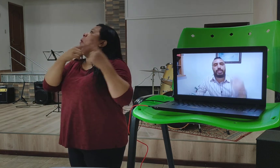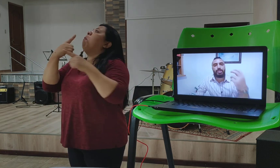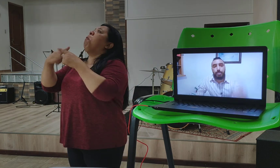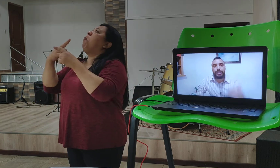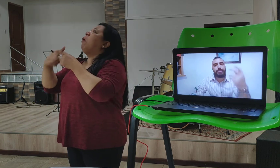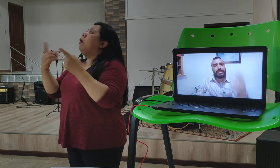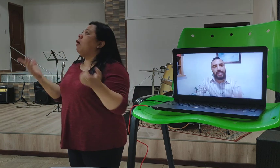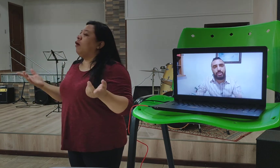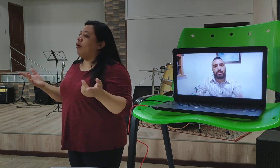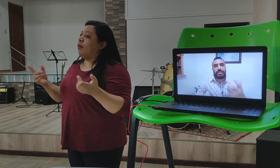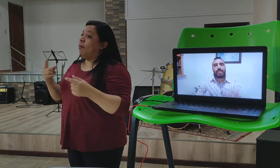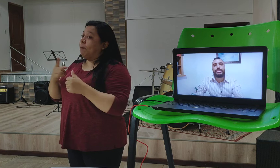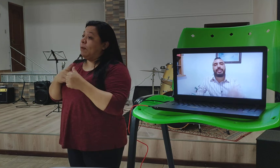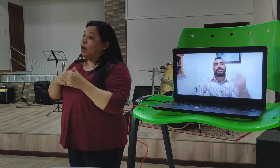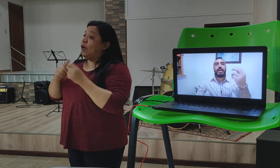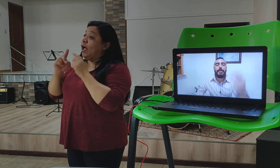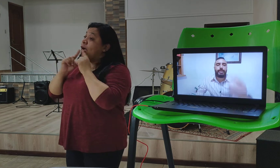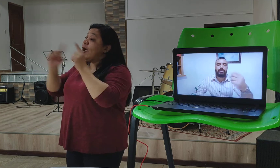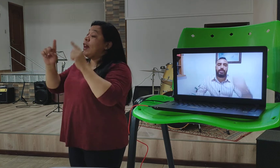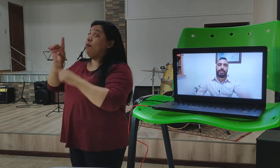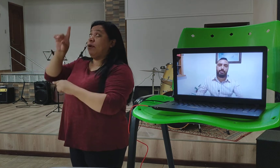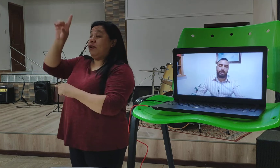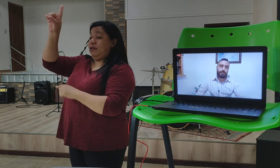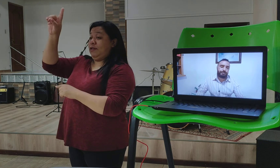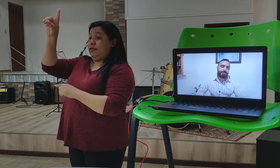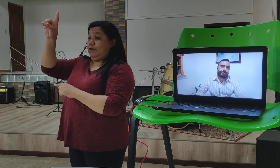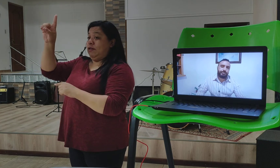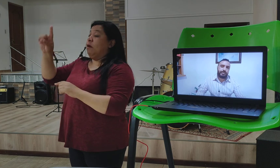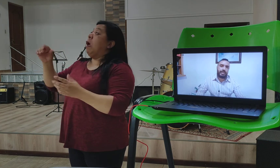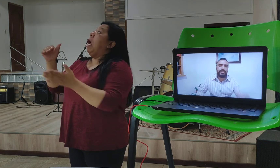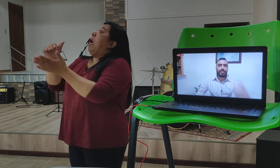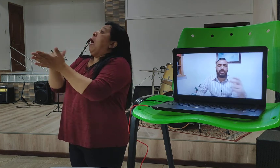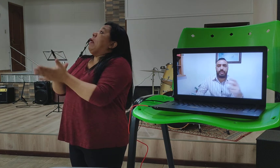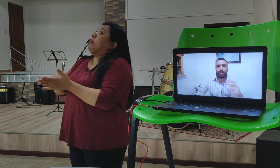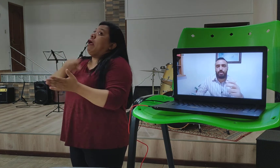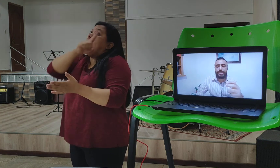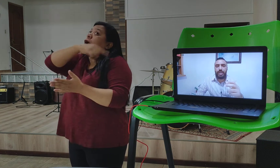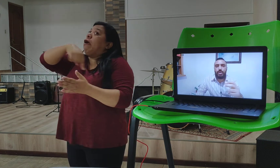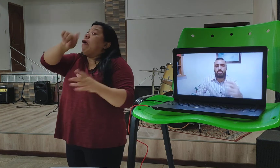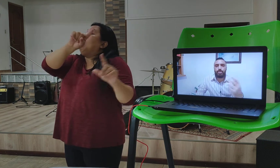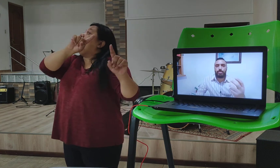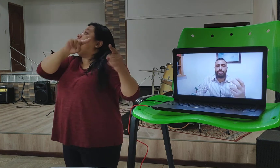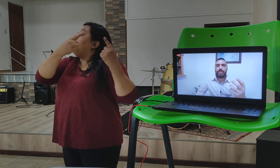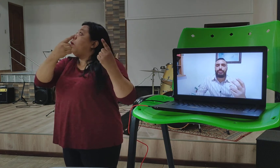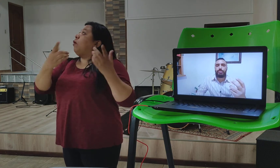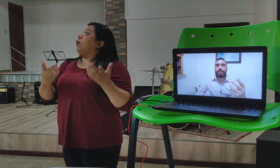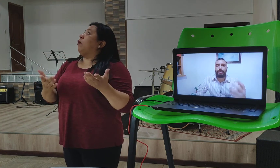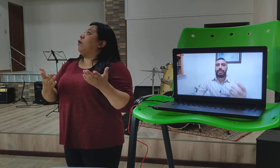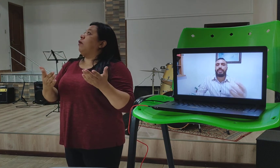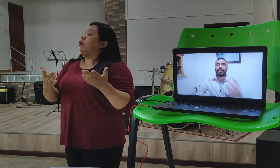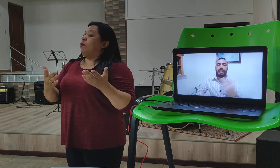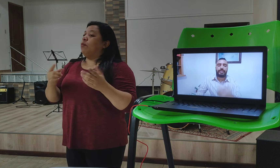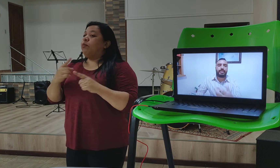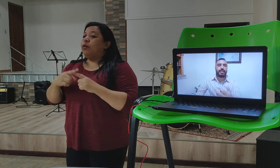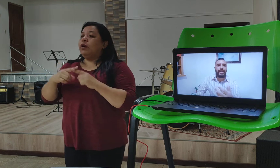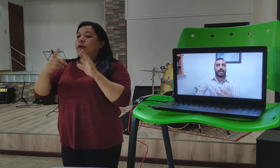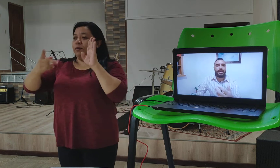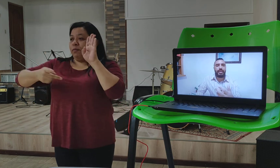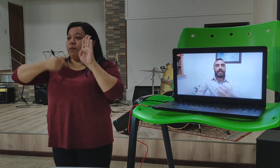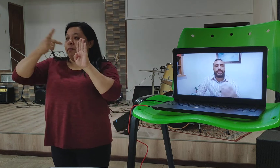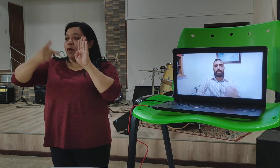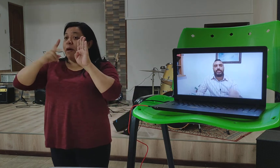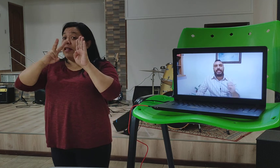por conta das muitas perseguições causadas pelo seu inimigo. Existia sobre os ombros de Davi uma promessa de que ele